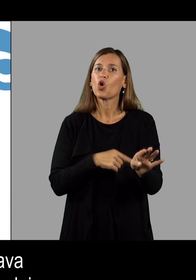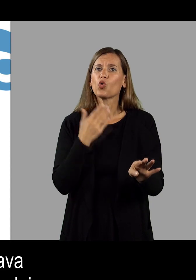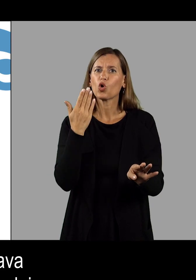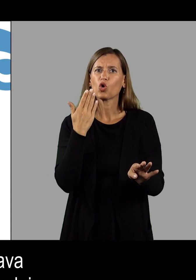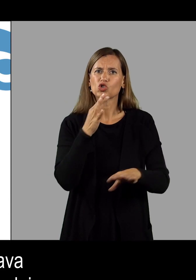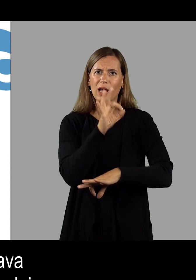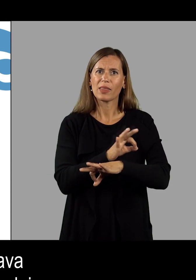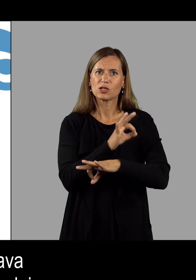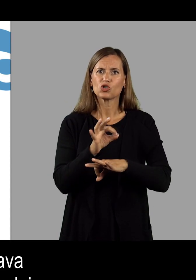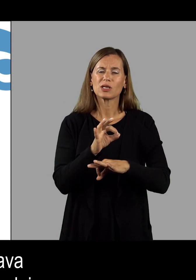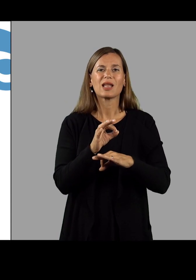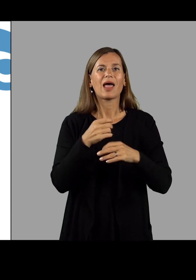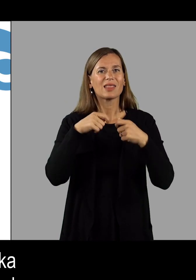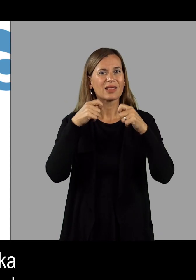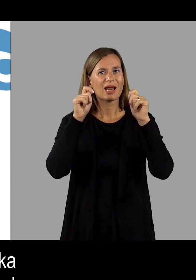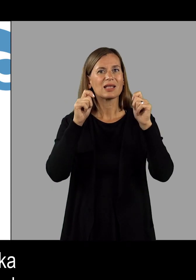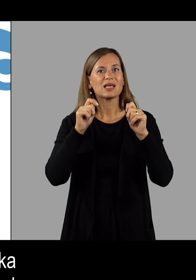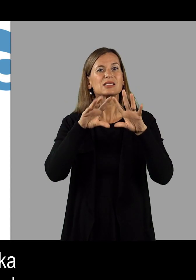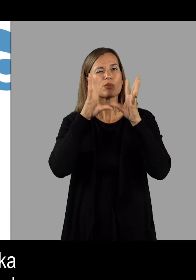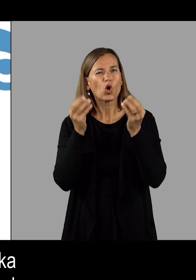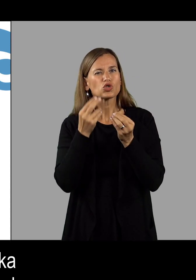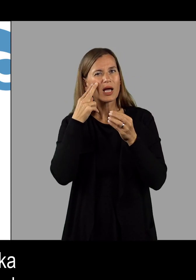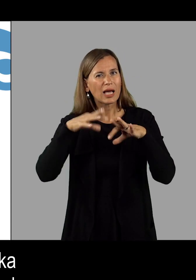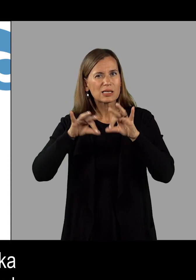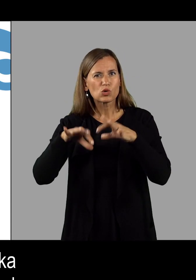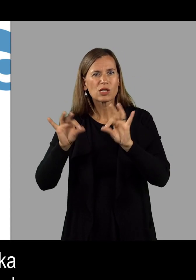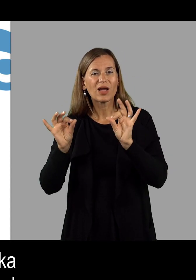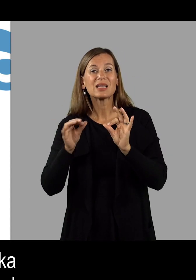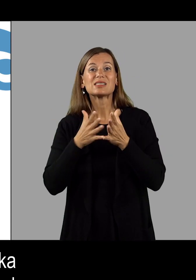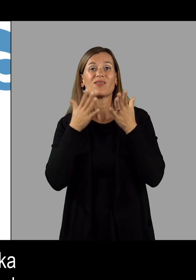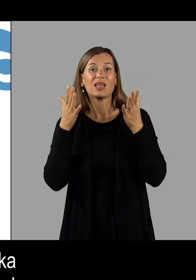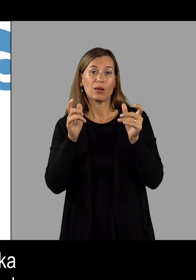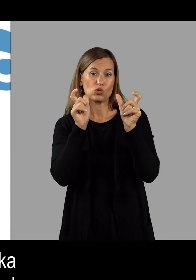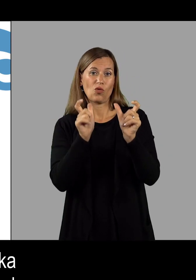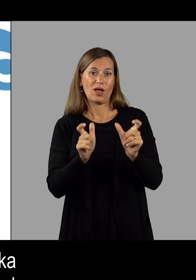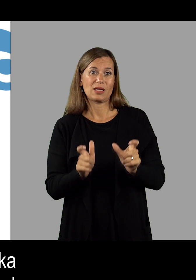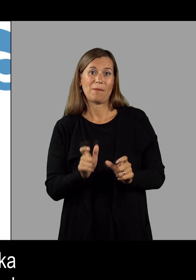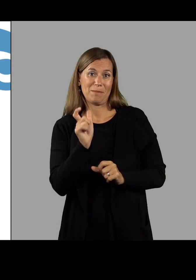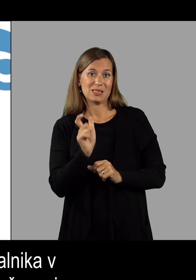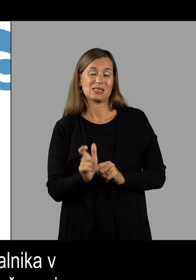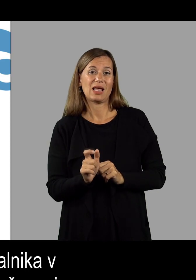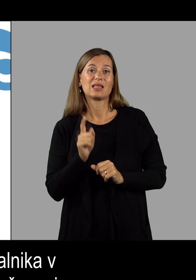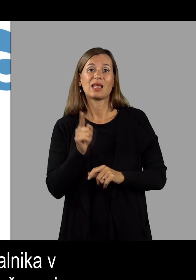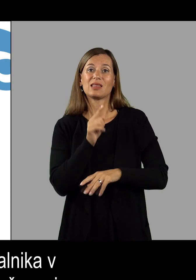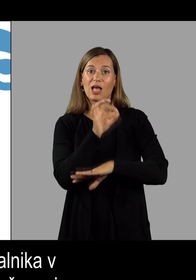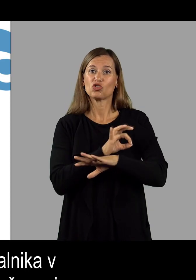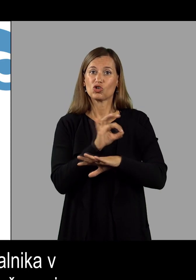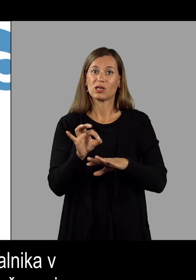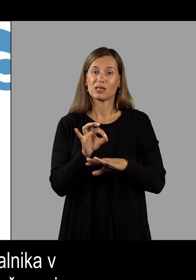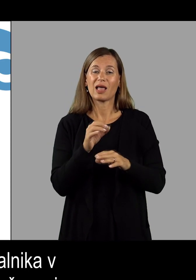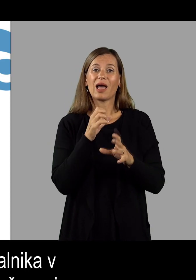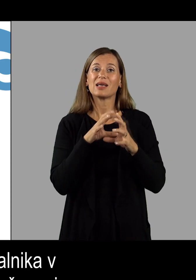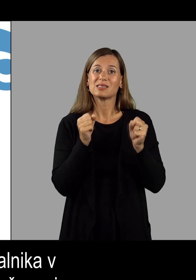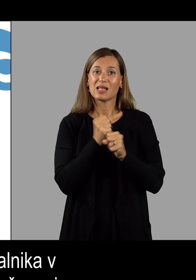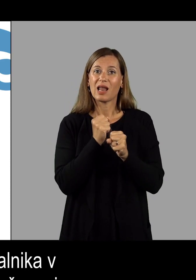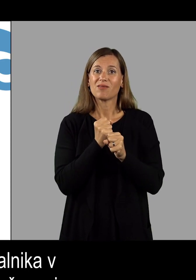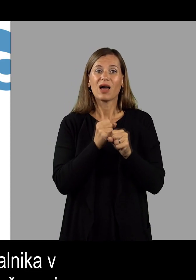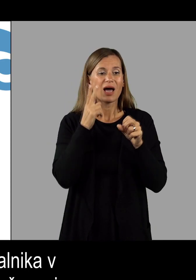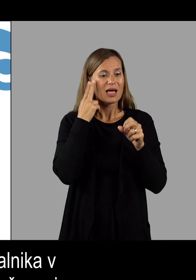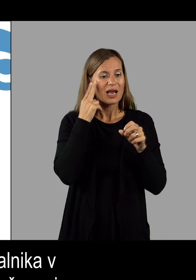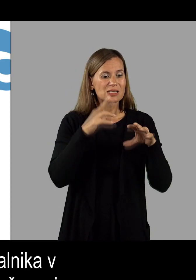ter specializiranega razpoznavalnika, razvoj portala s podpornimi orodji in modeli razpoznave,